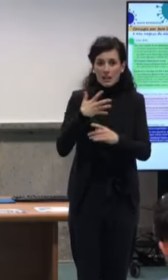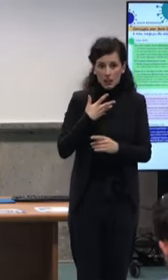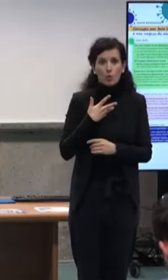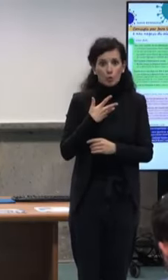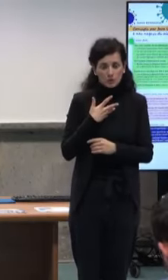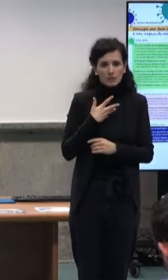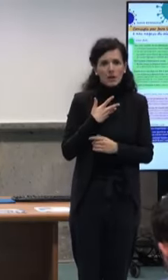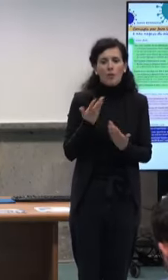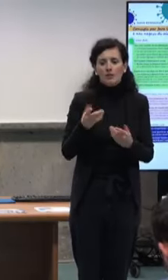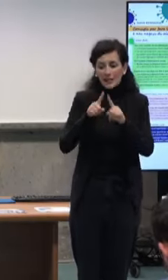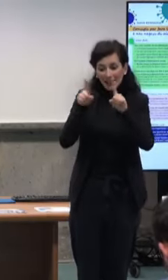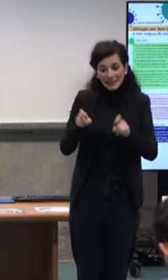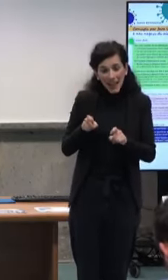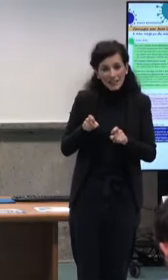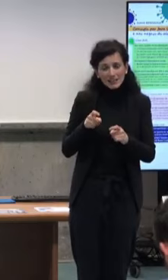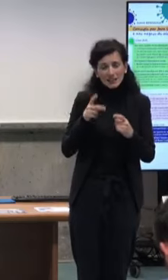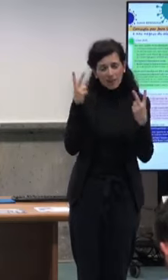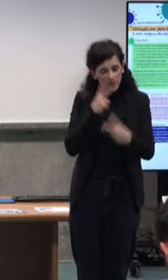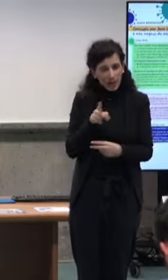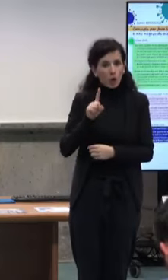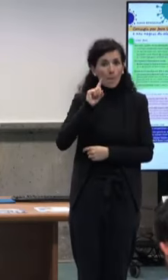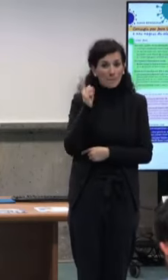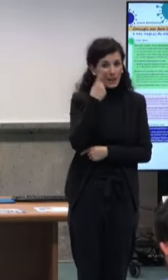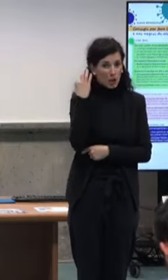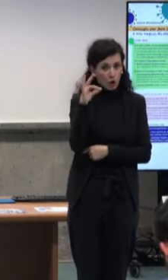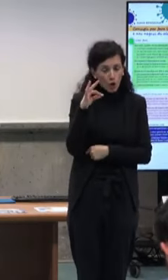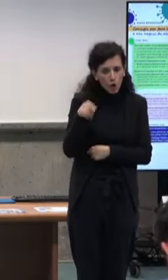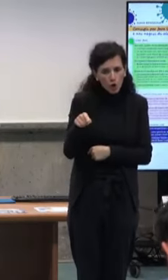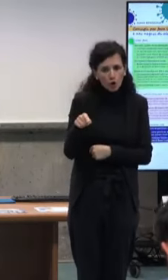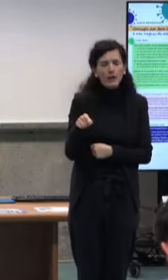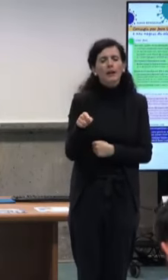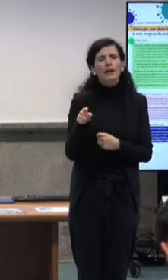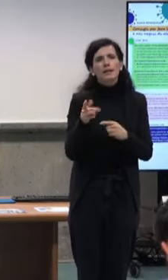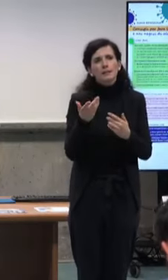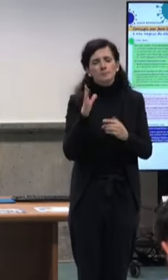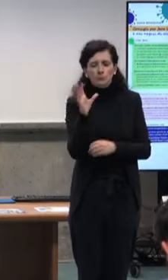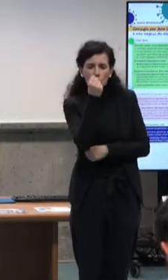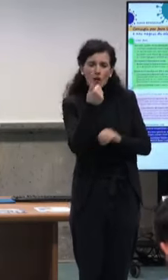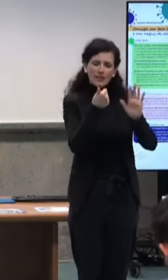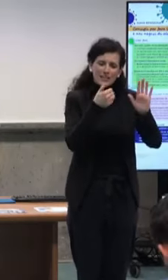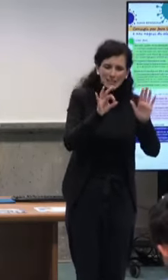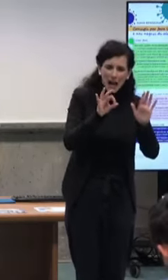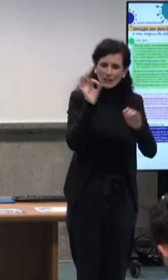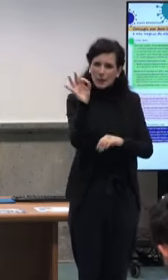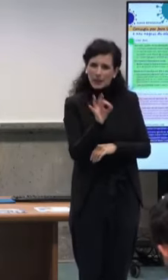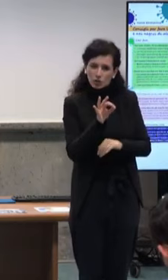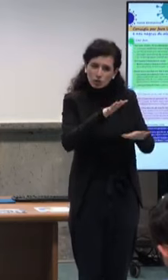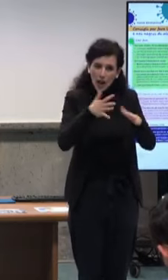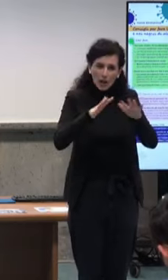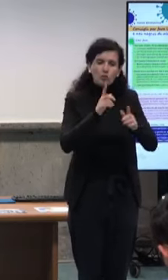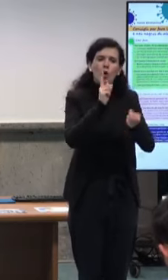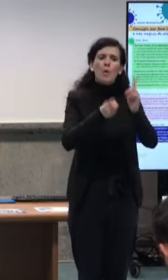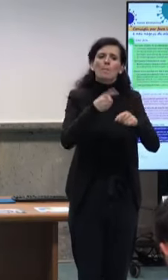per cui i test migliori che abbiamo a disposizione identificano il 60 per cento circa della popolazione